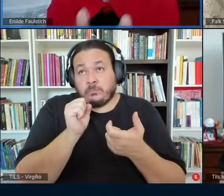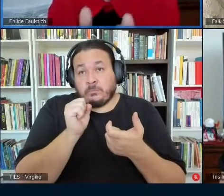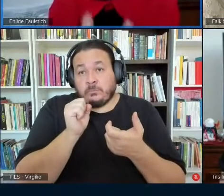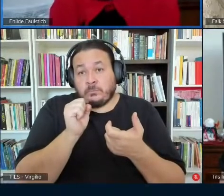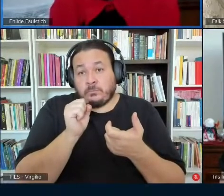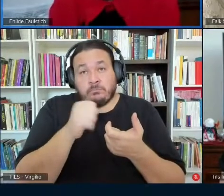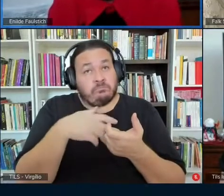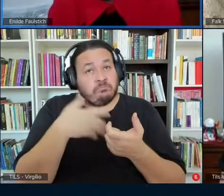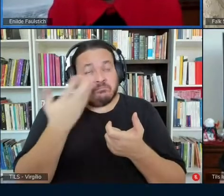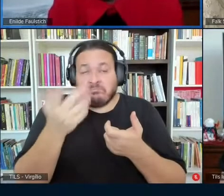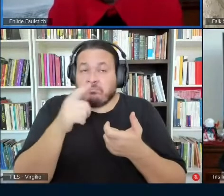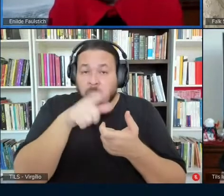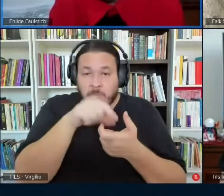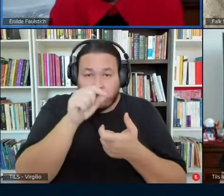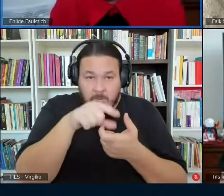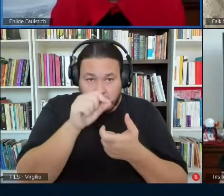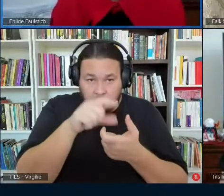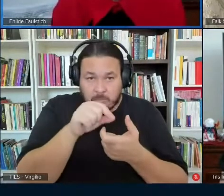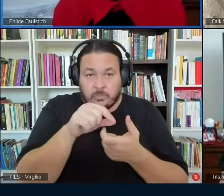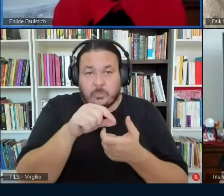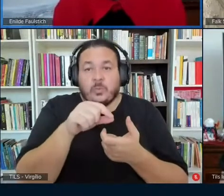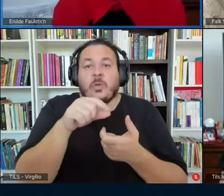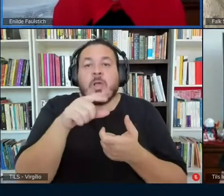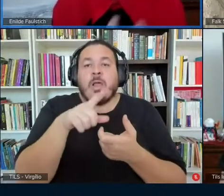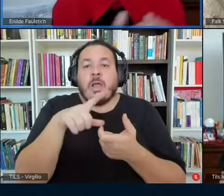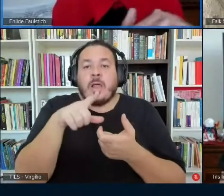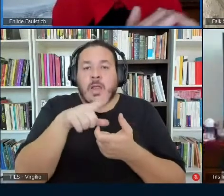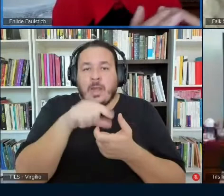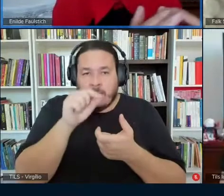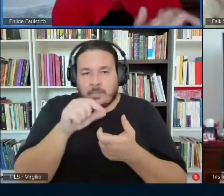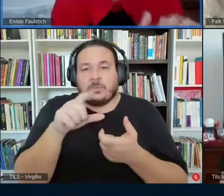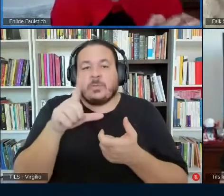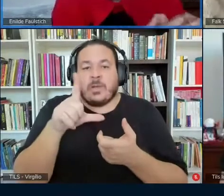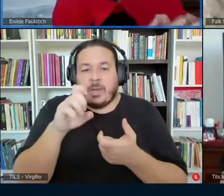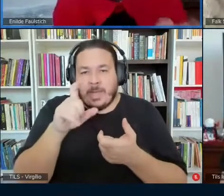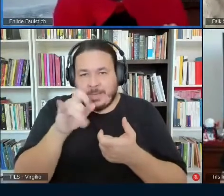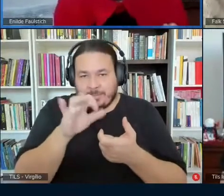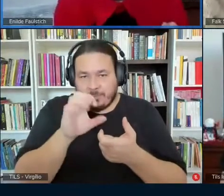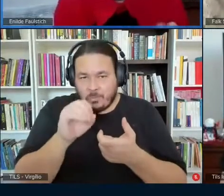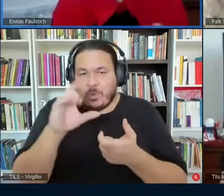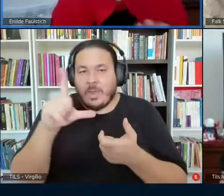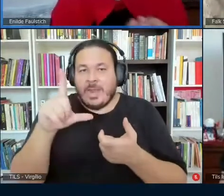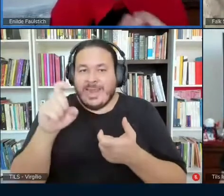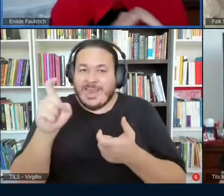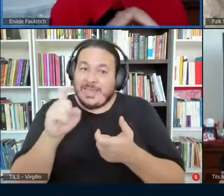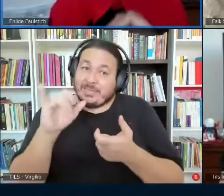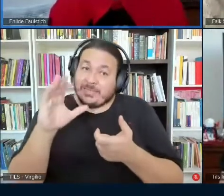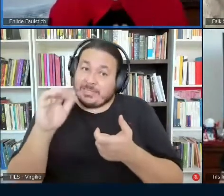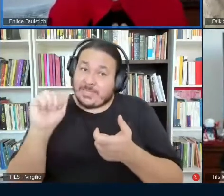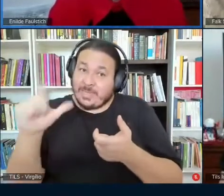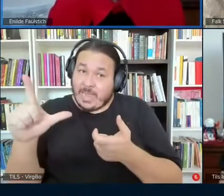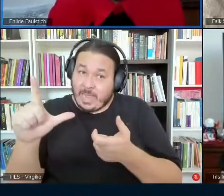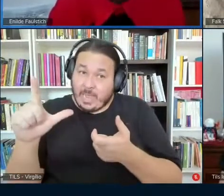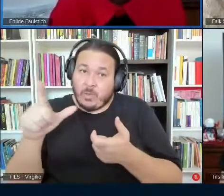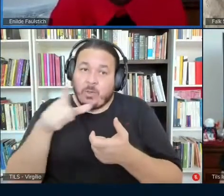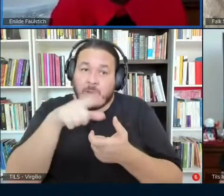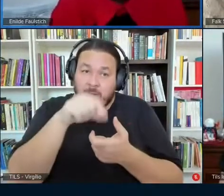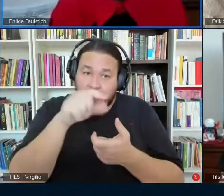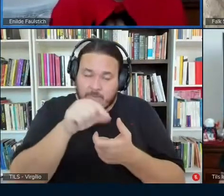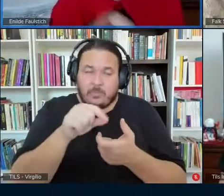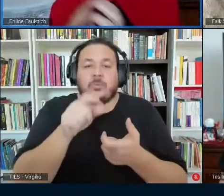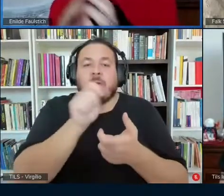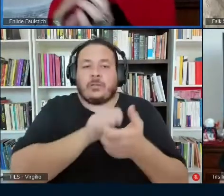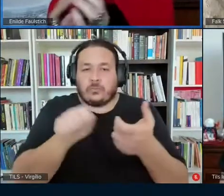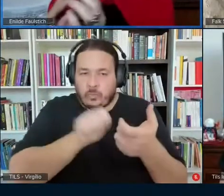pode ser um léxico lexical, aquilo que eu dou nas minhas aulas, pode ser um léxico lexical, pode ser um léxico